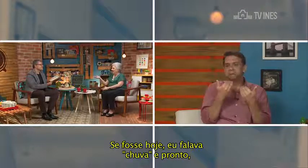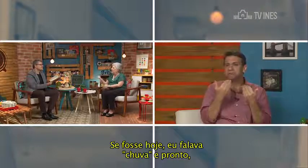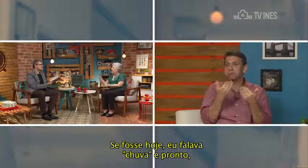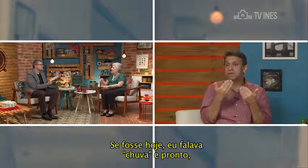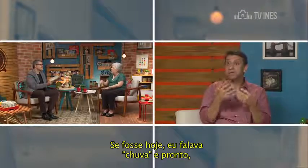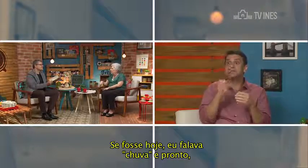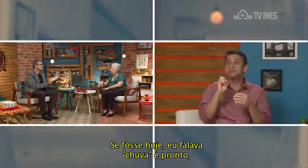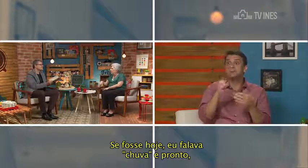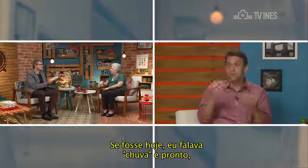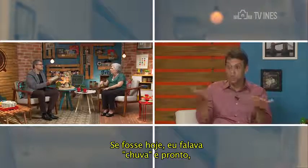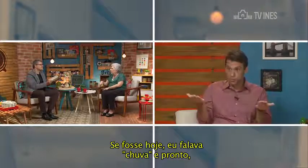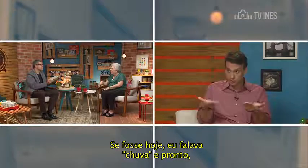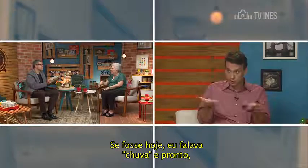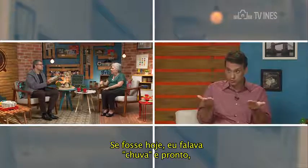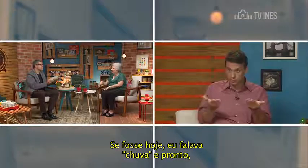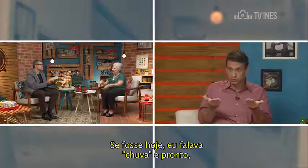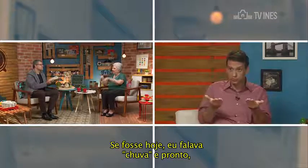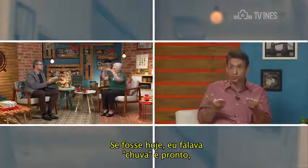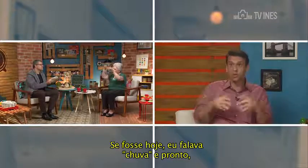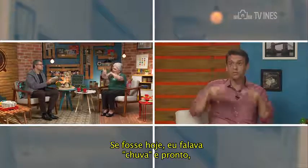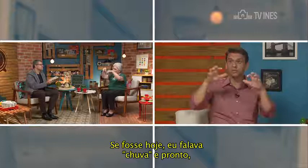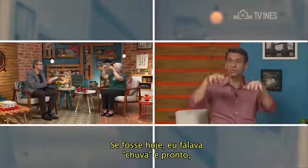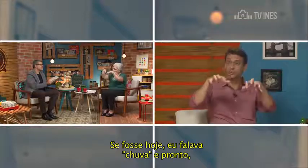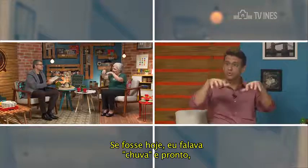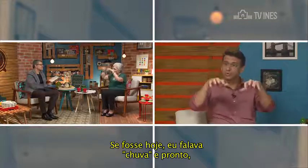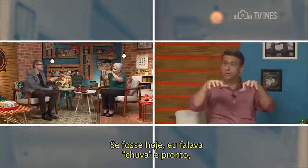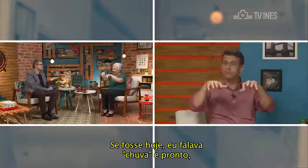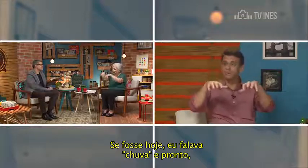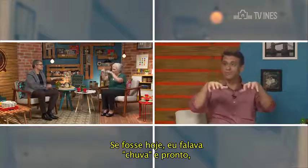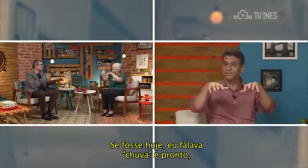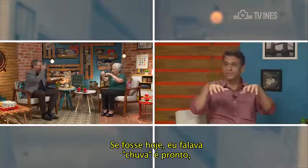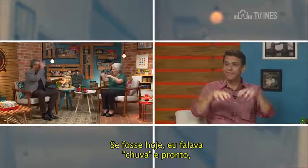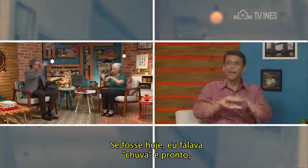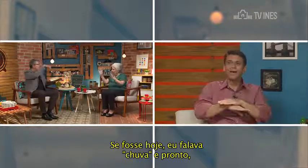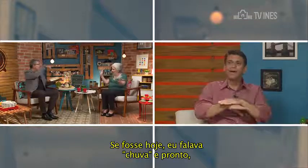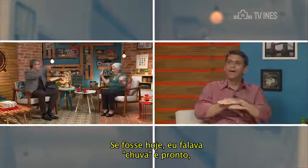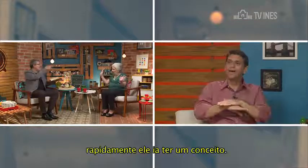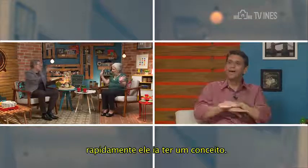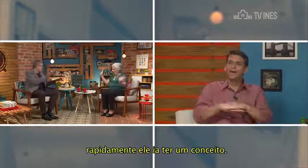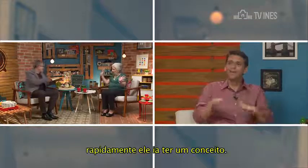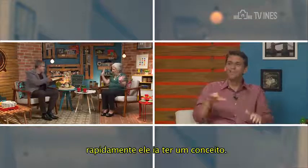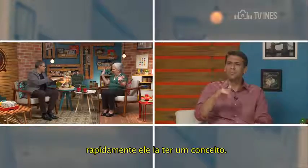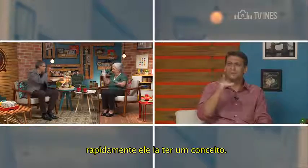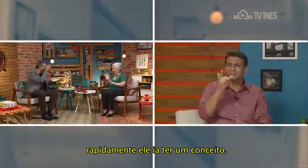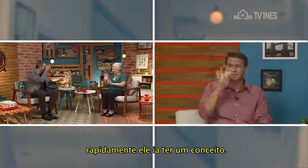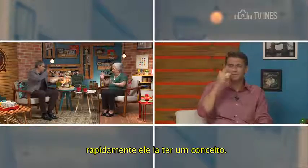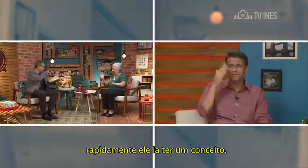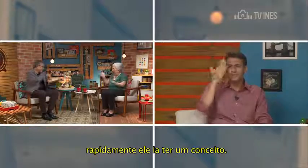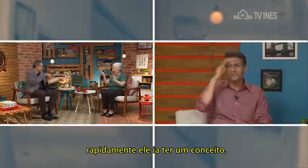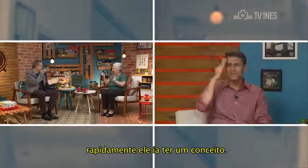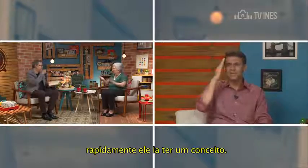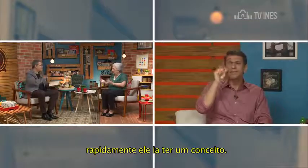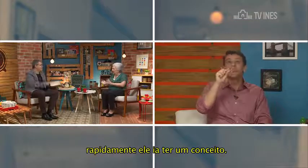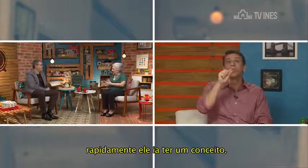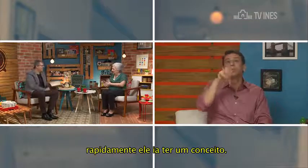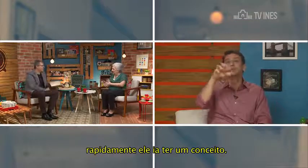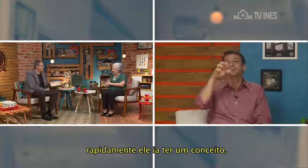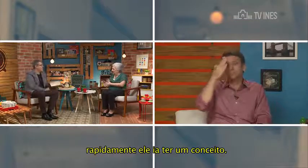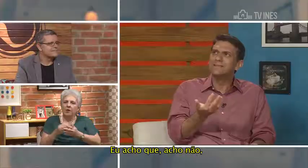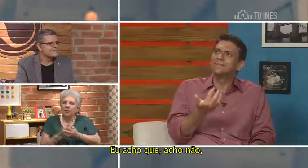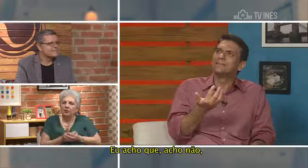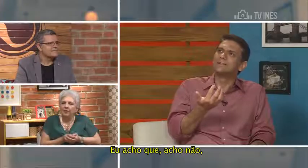Se fosse hoje Eu falava Chuva E pronto Rapidamente Ele ia ter um